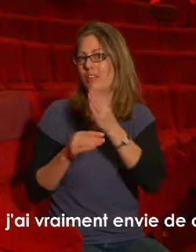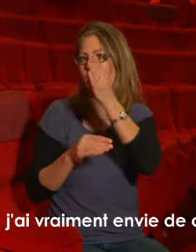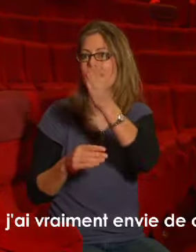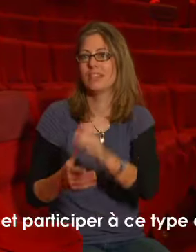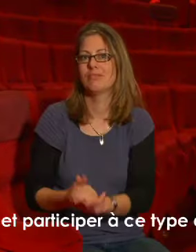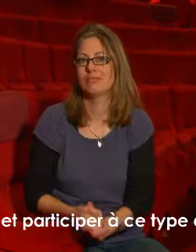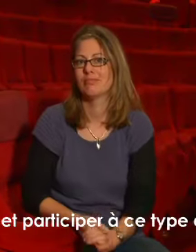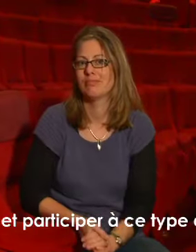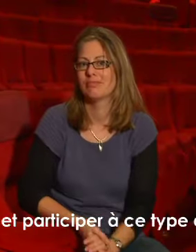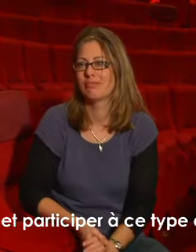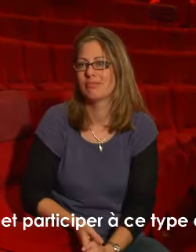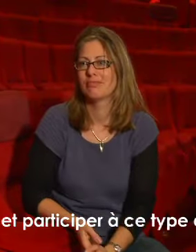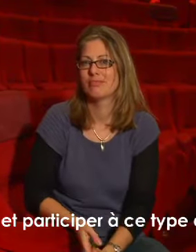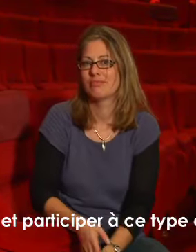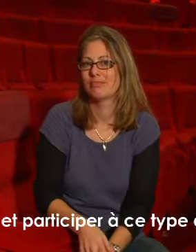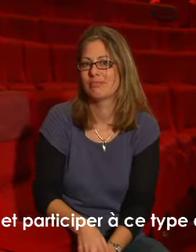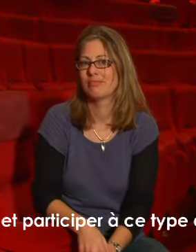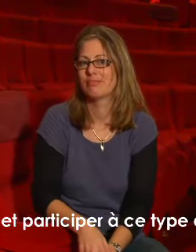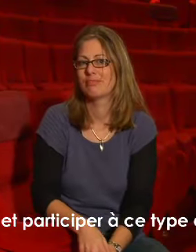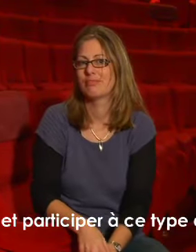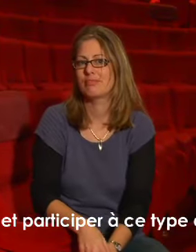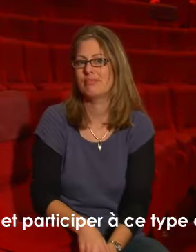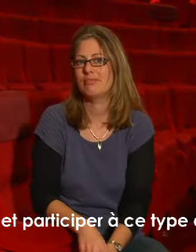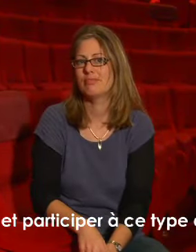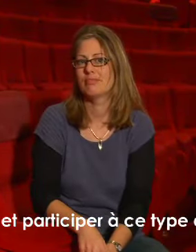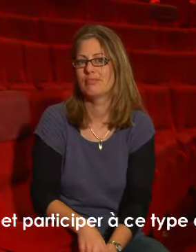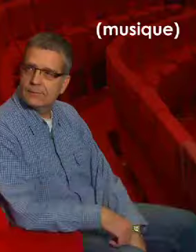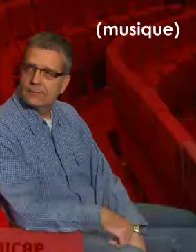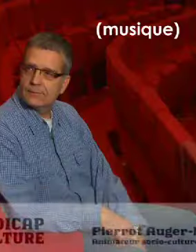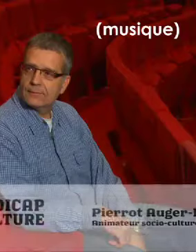de continuer et de participer à ce type d'activité.